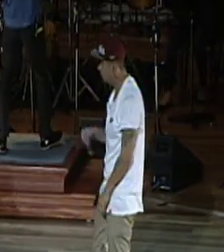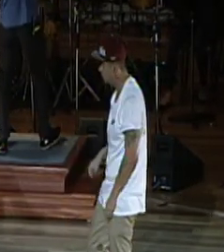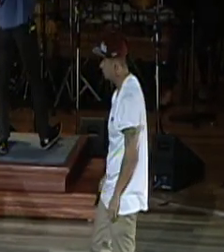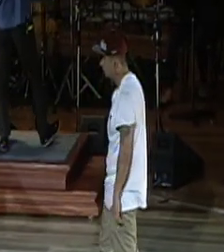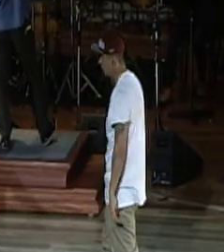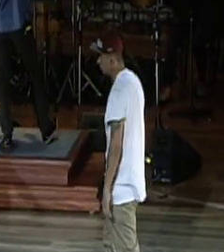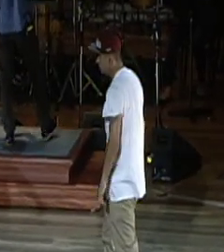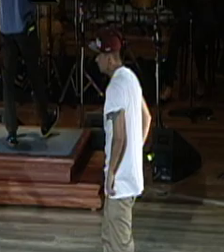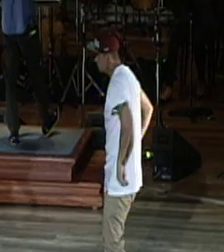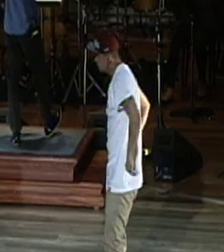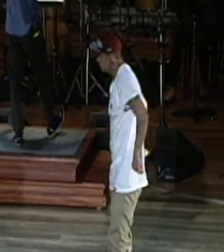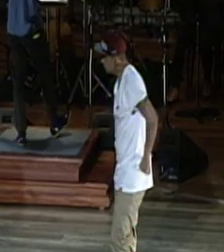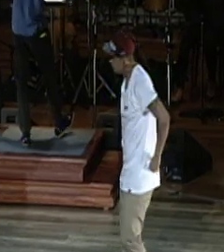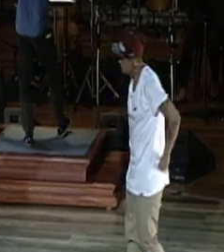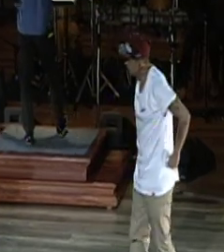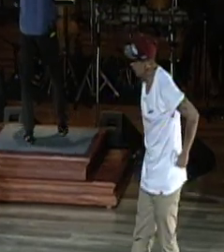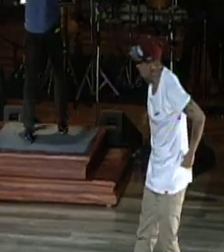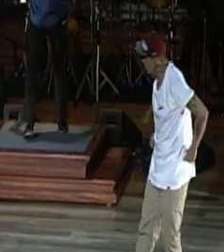Que es